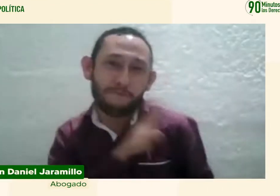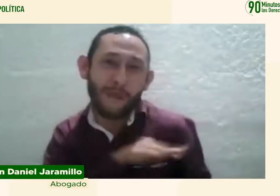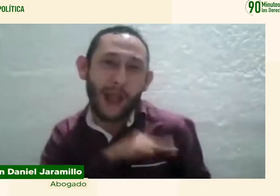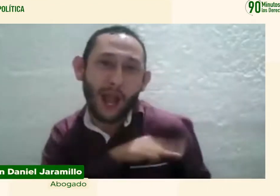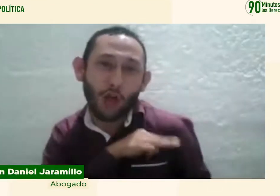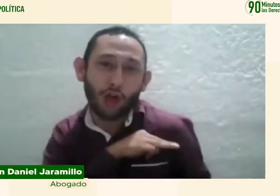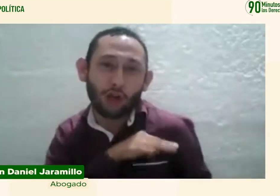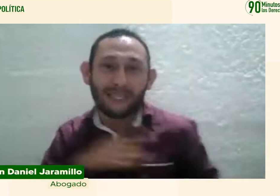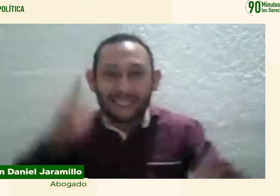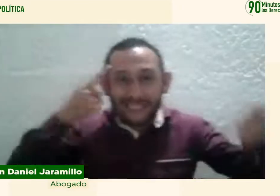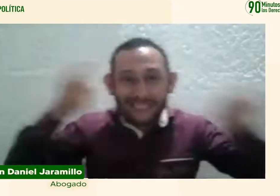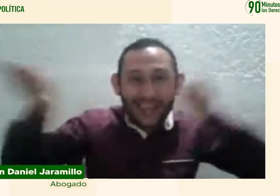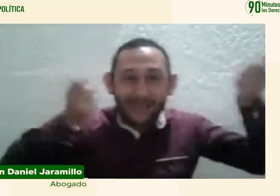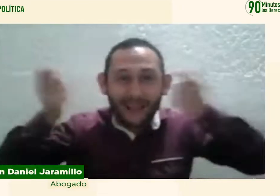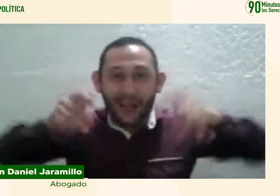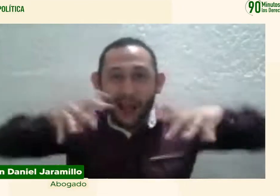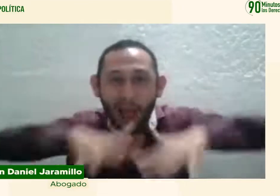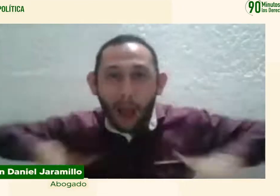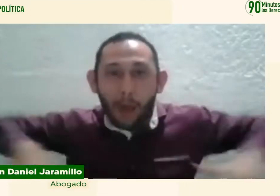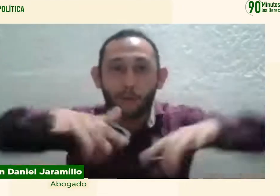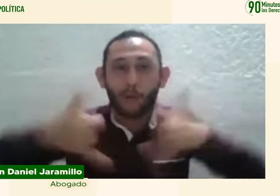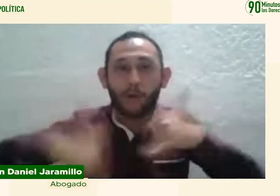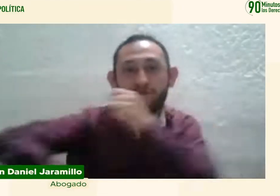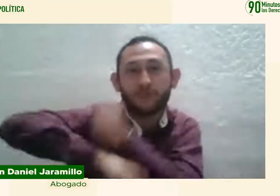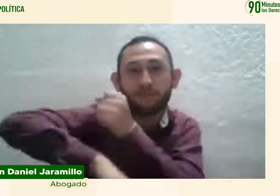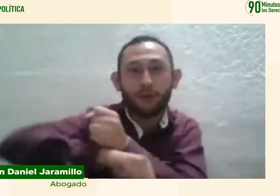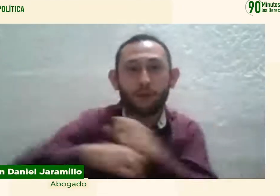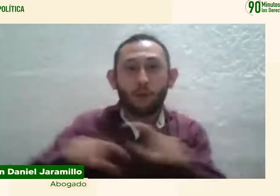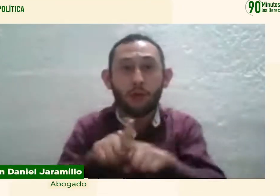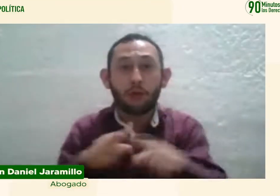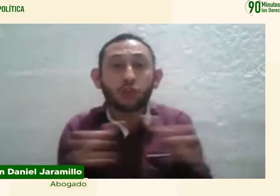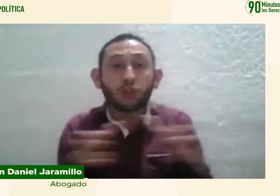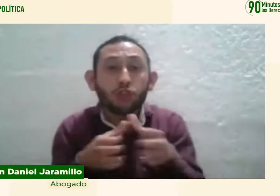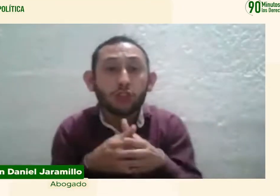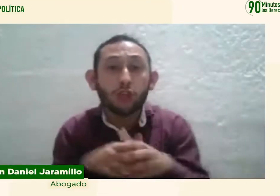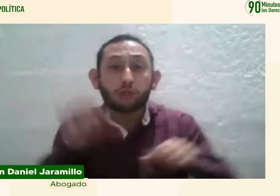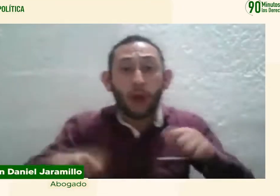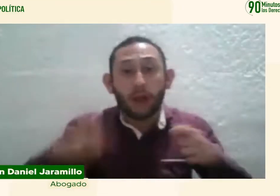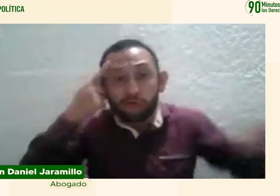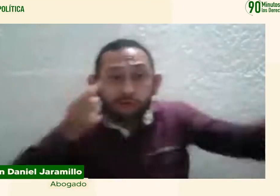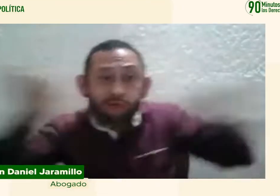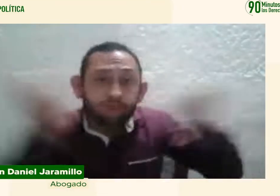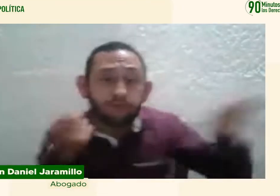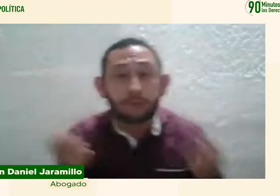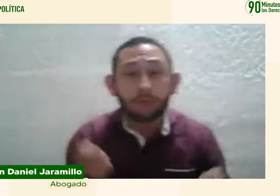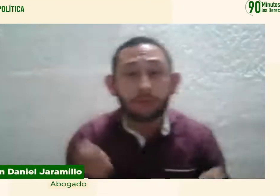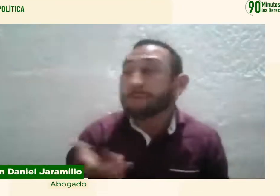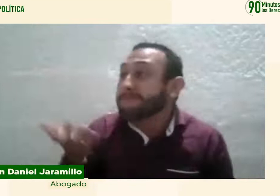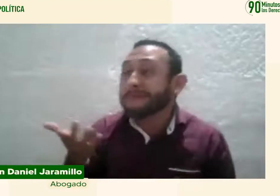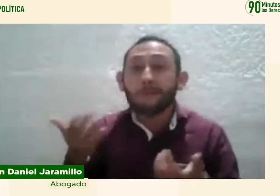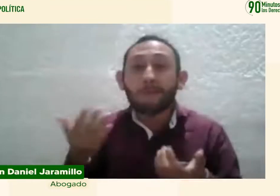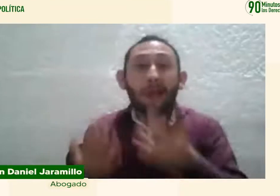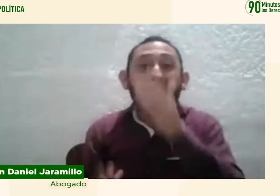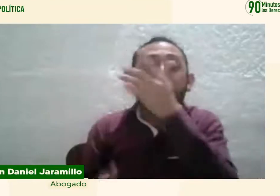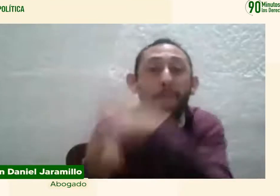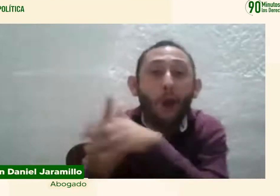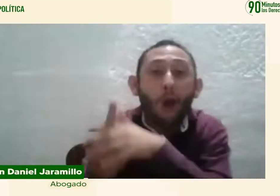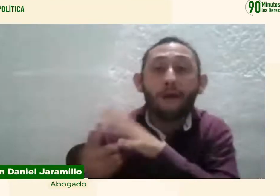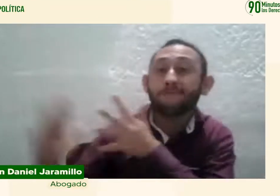hay que tener un plan estratégico de trabajo y es lo que mencionaba mario anteriormente igual que un partido de fútbol si va a nivel